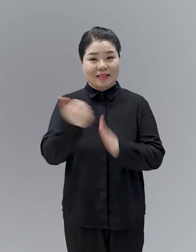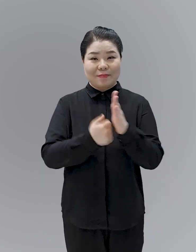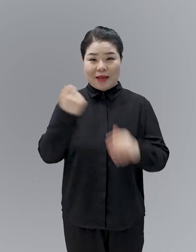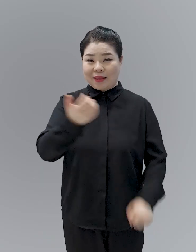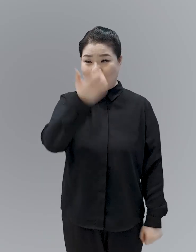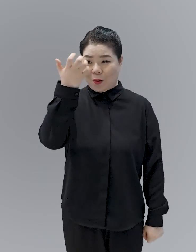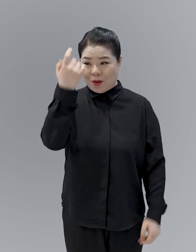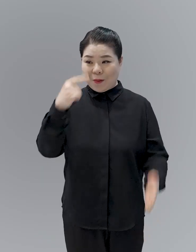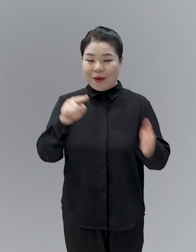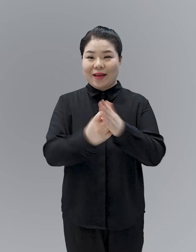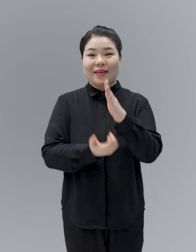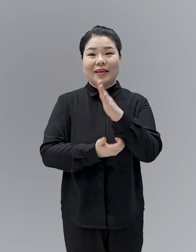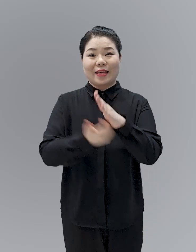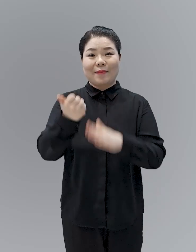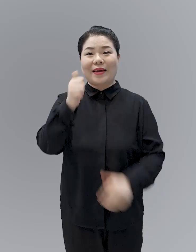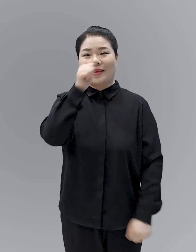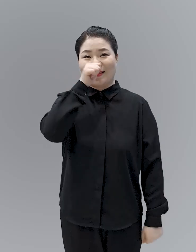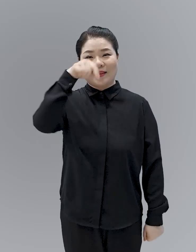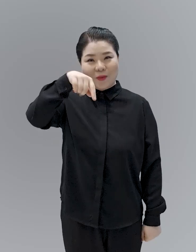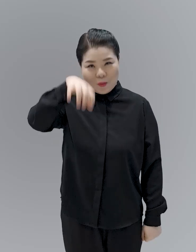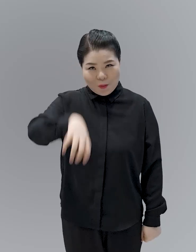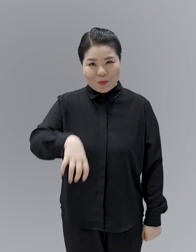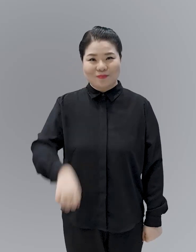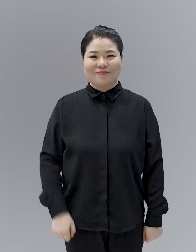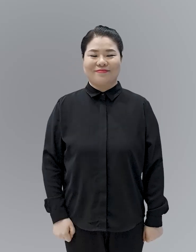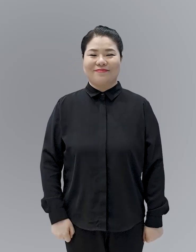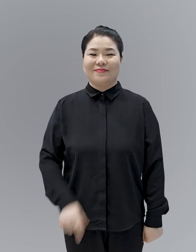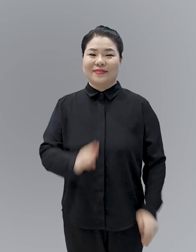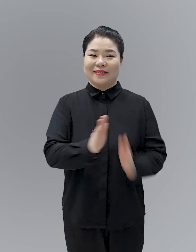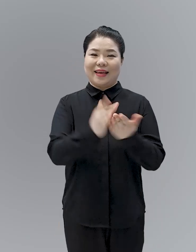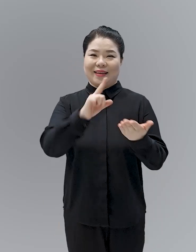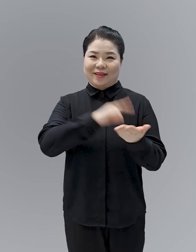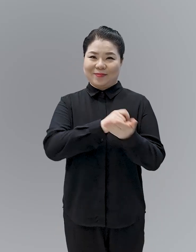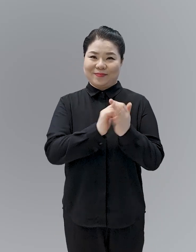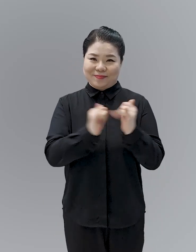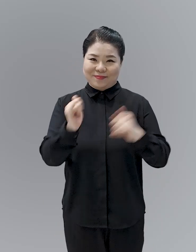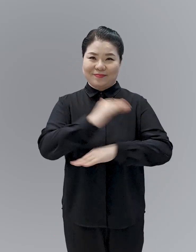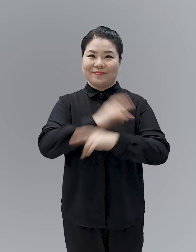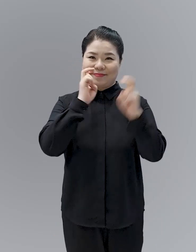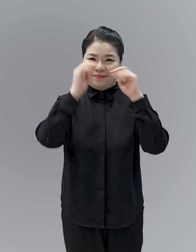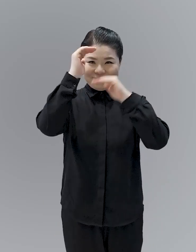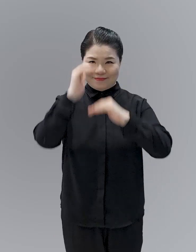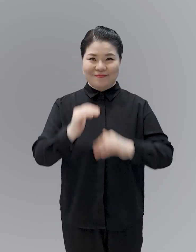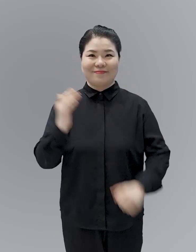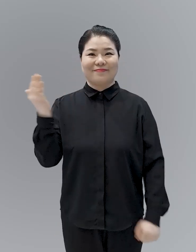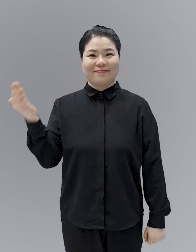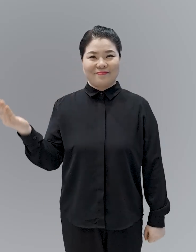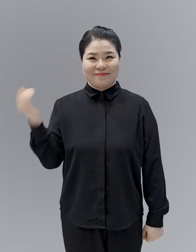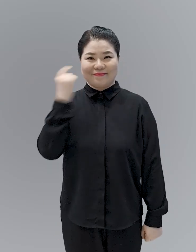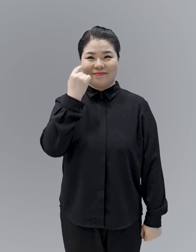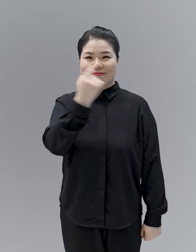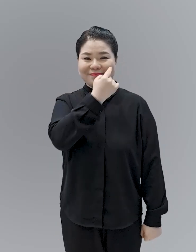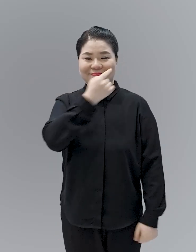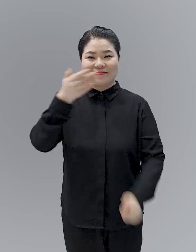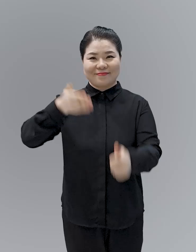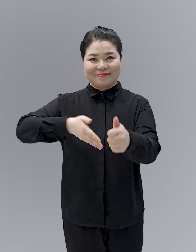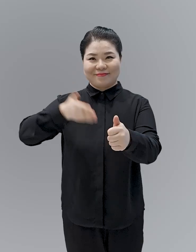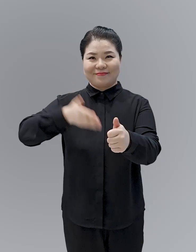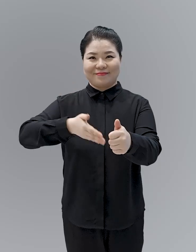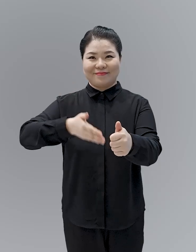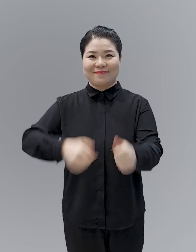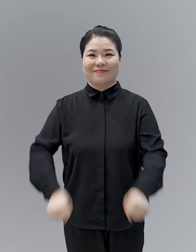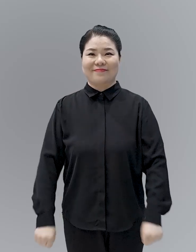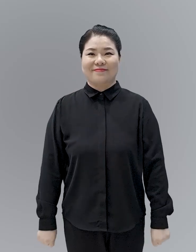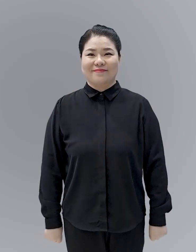실패한 영혼을 위한 희망이 깃드는 곳. 도서명 둥지. 저자 신시아 다프리 스위니. 출판사